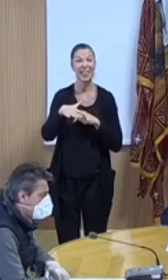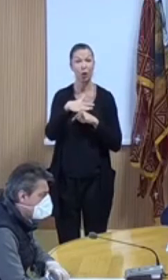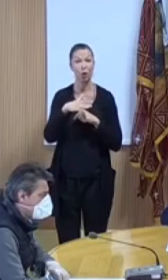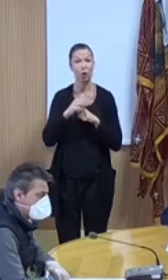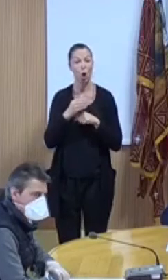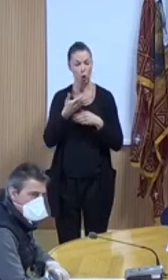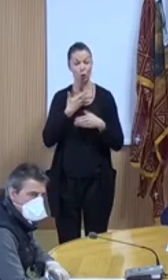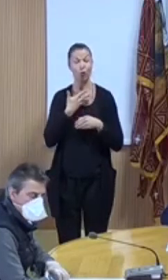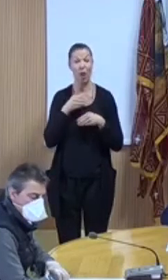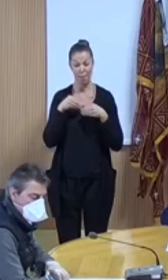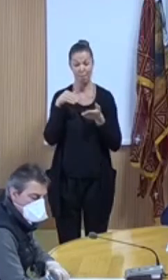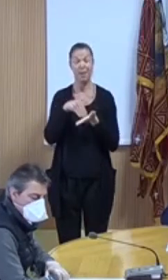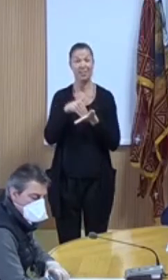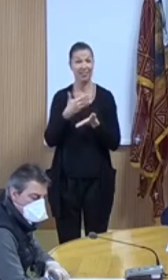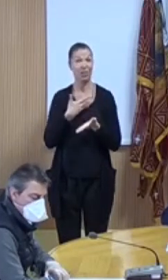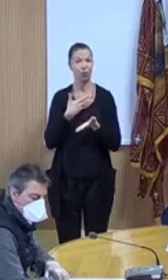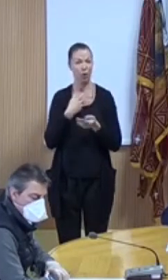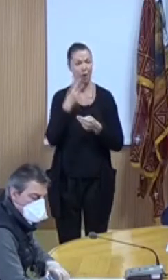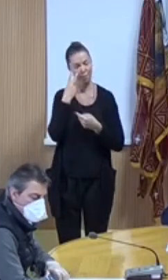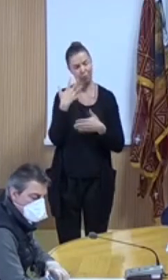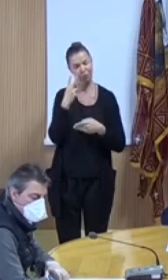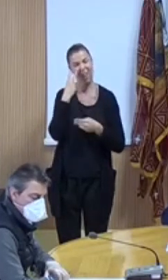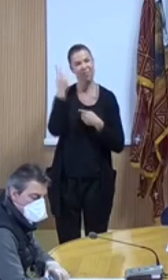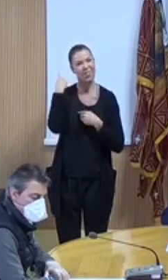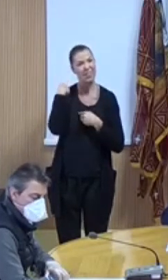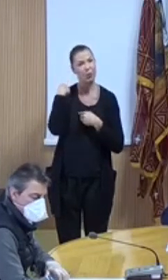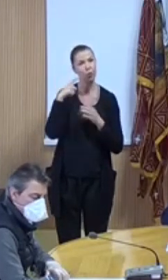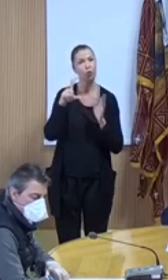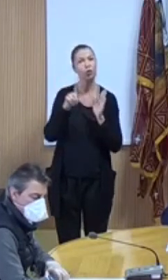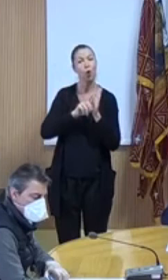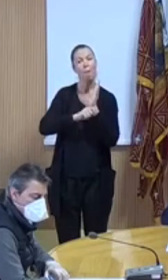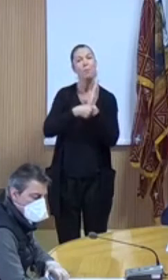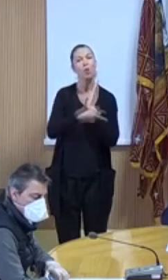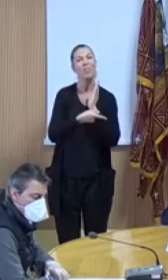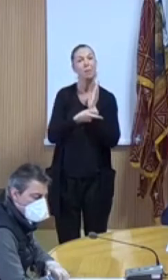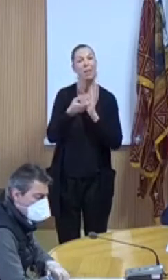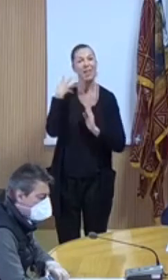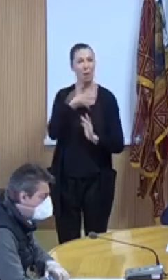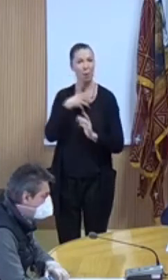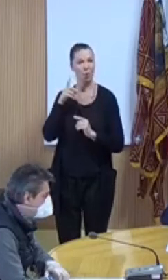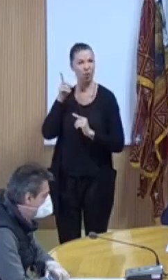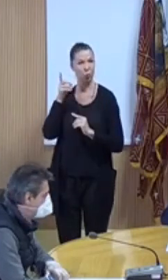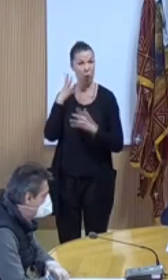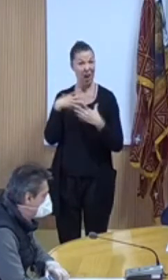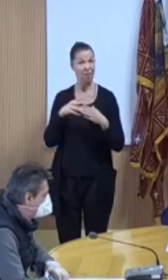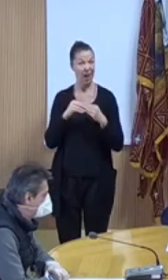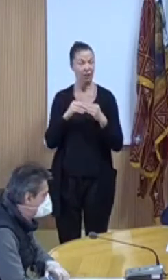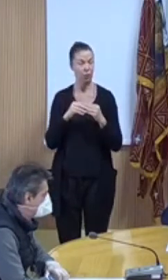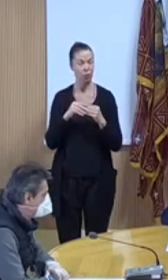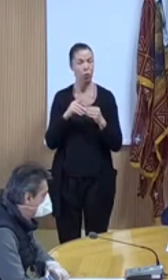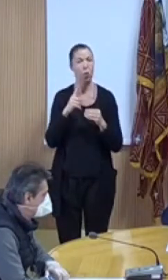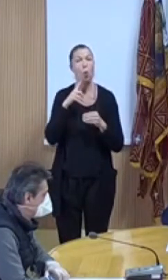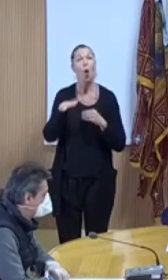l'abbiamo visto anche con i provvedimenti presi dalla nostra prefettura e di tutta evidenza che un territorio ricco come il nostro ma che entrano